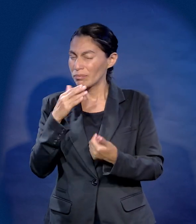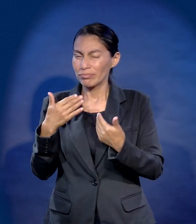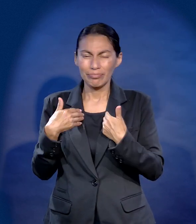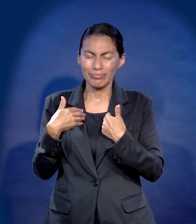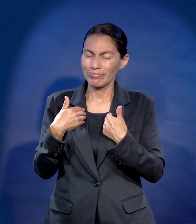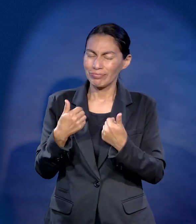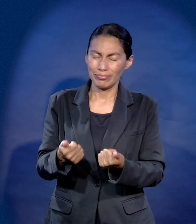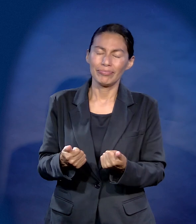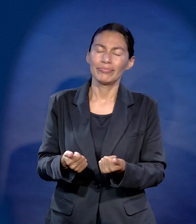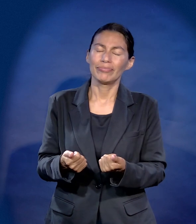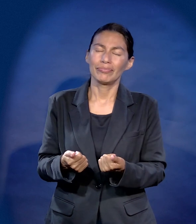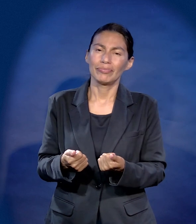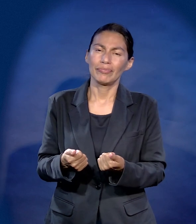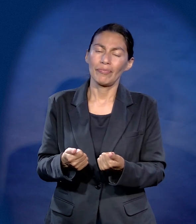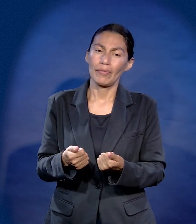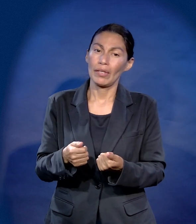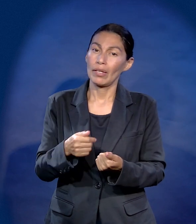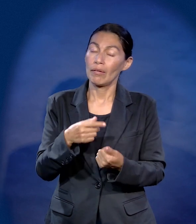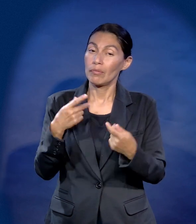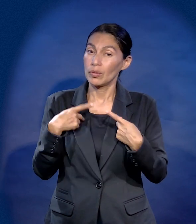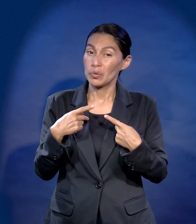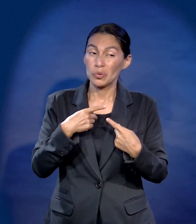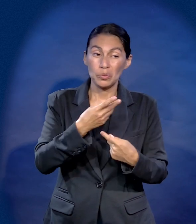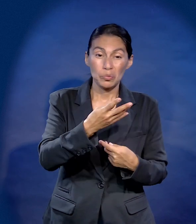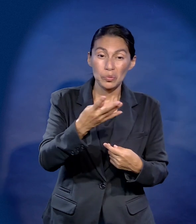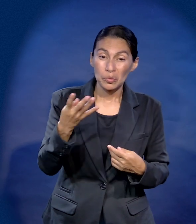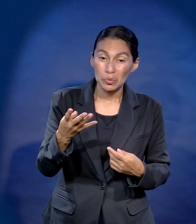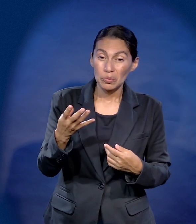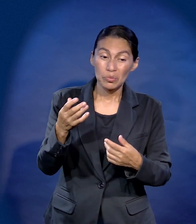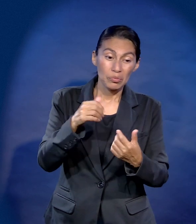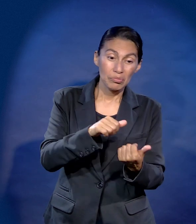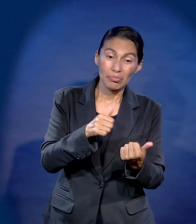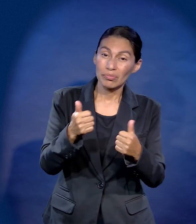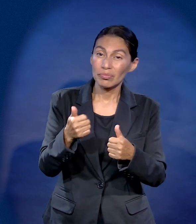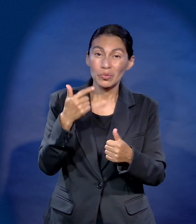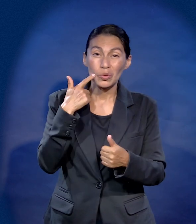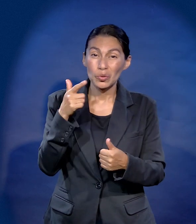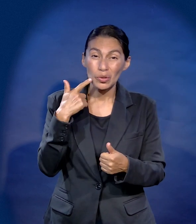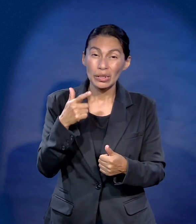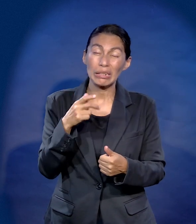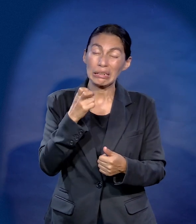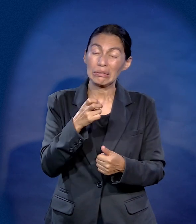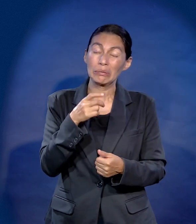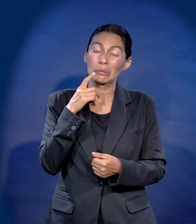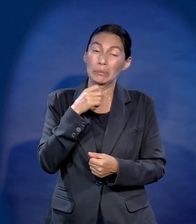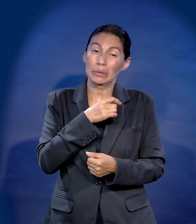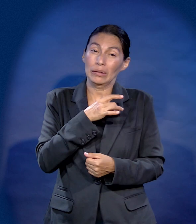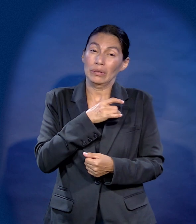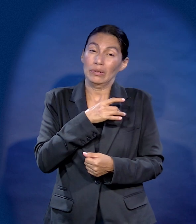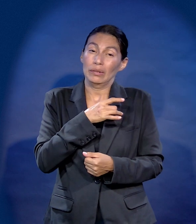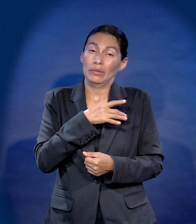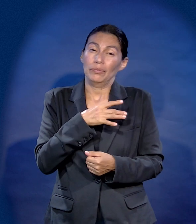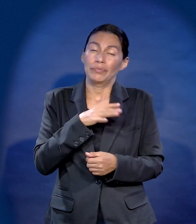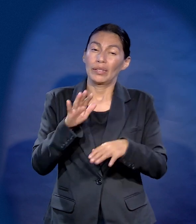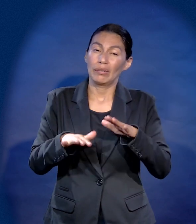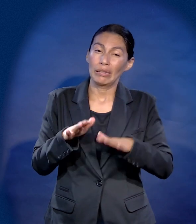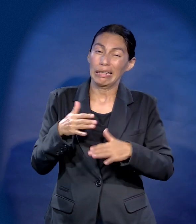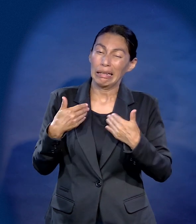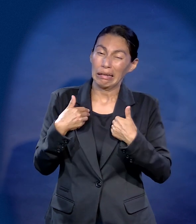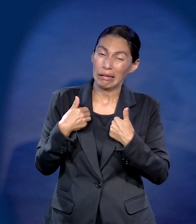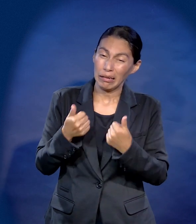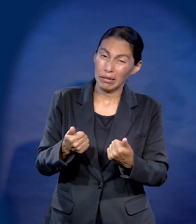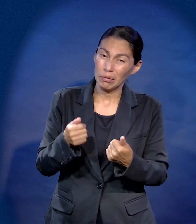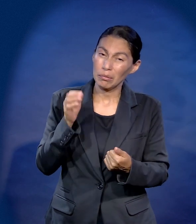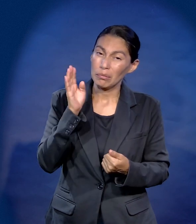creo que mi mami tampoco, por eso no quería que lo hiciera. Y es la misma razón por la cual mucha gente no quiere bautizarse y le tiene miedo a este